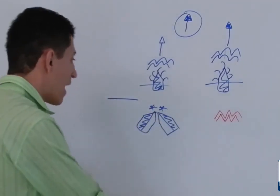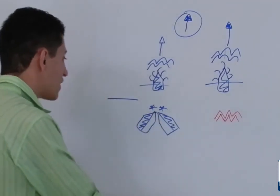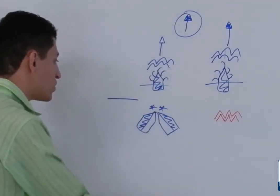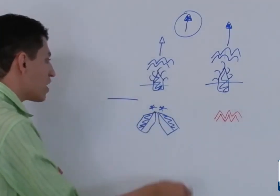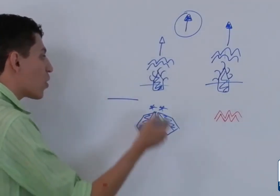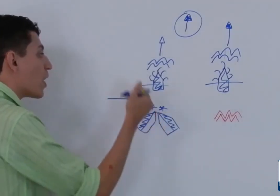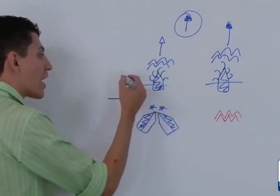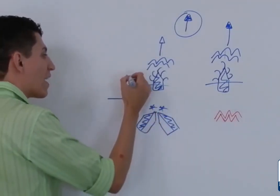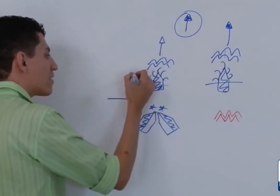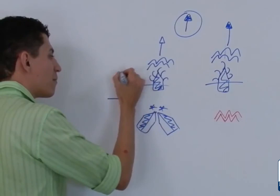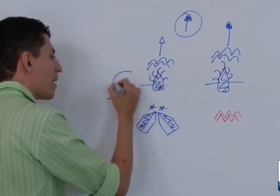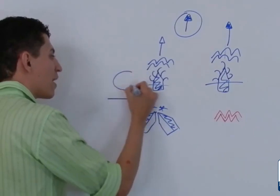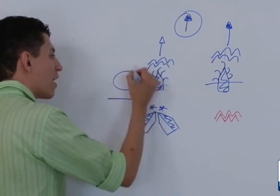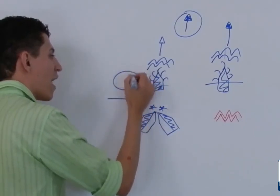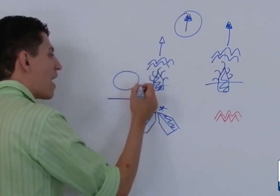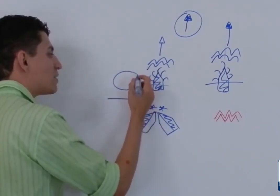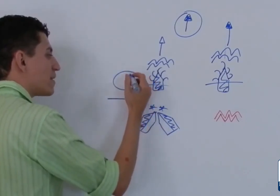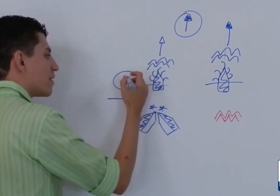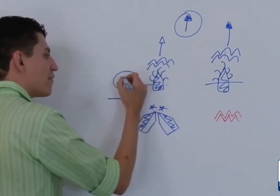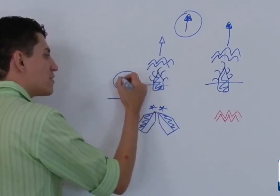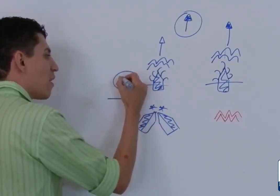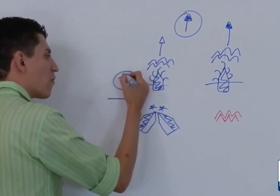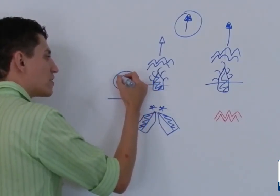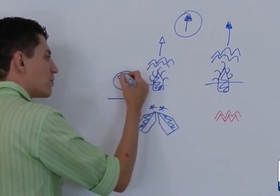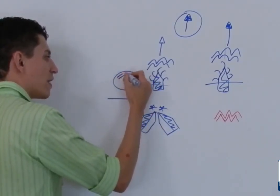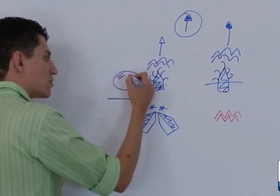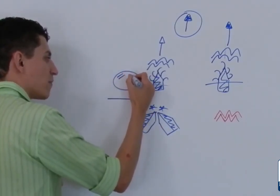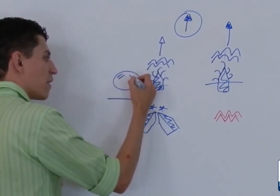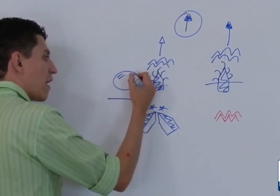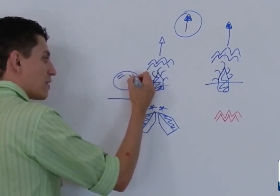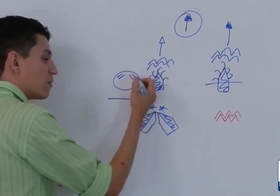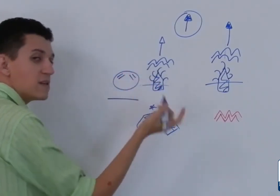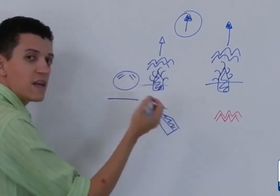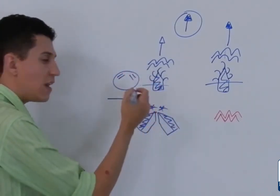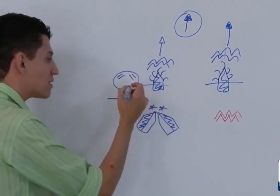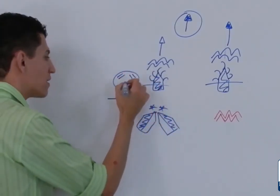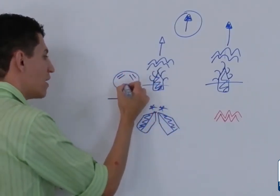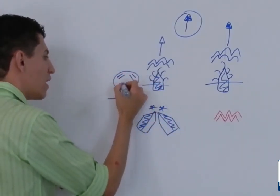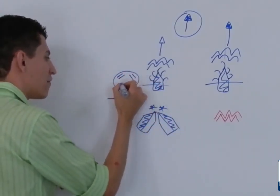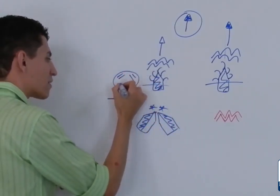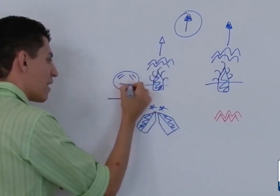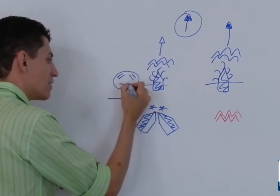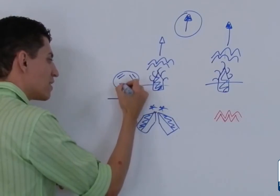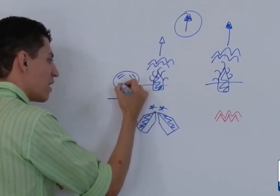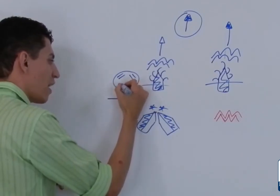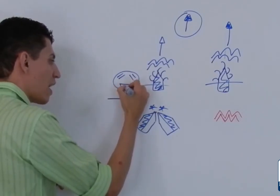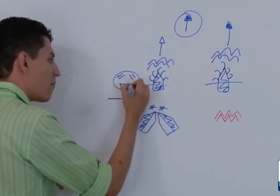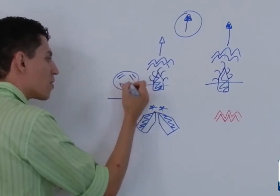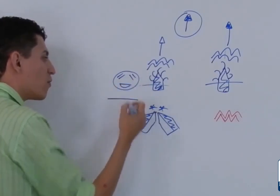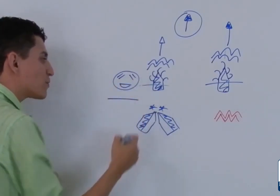A gente ia colocar aqui também a expressão facial correspondente. As sobrancelhas levantadas e a boca com o